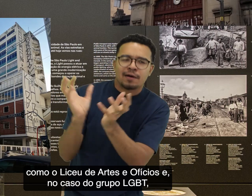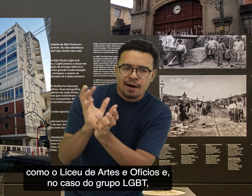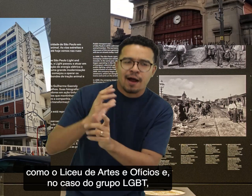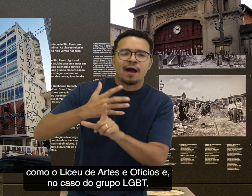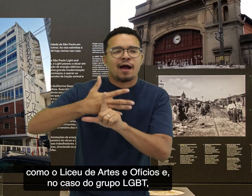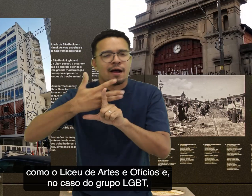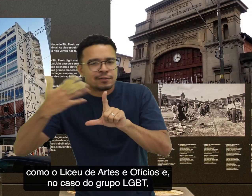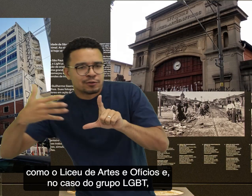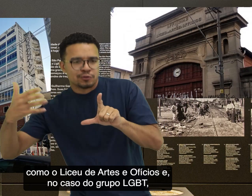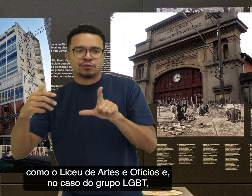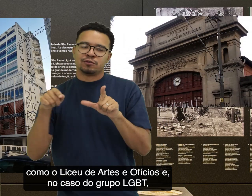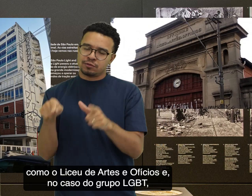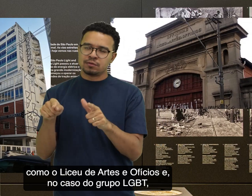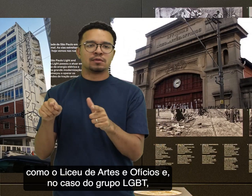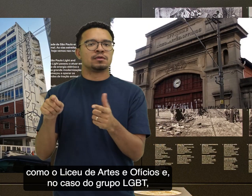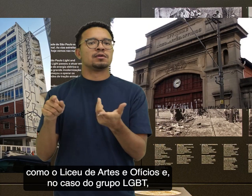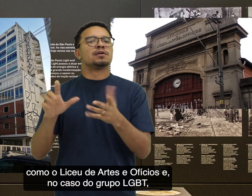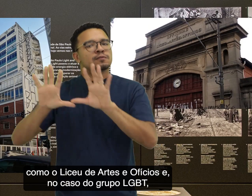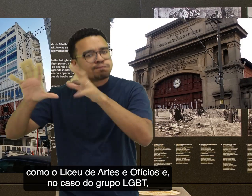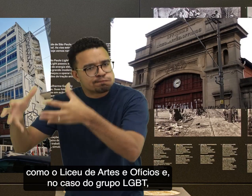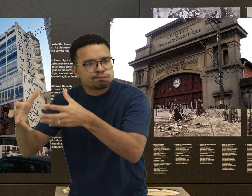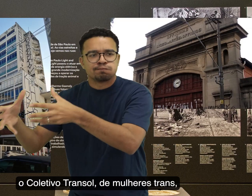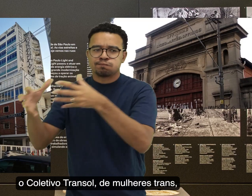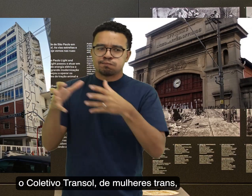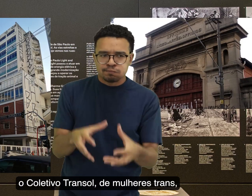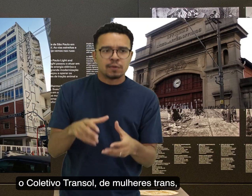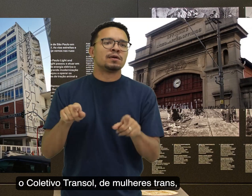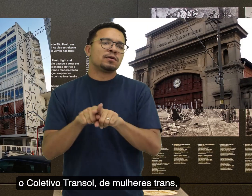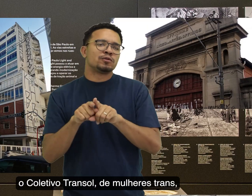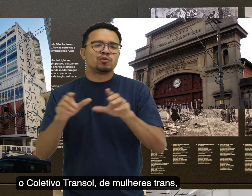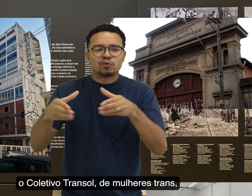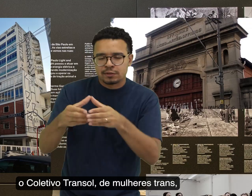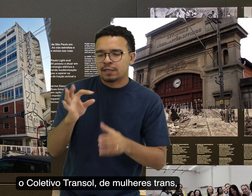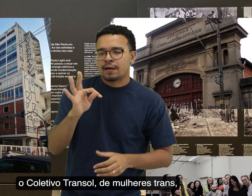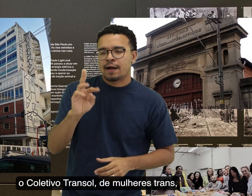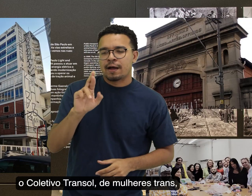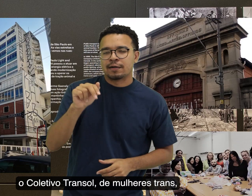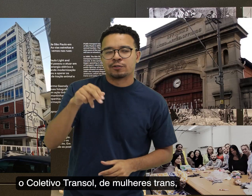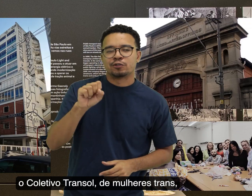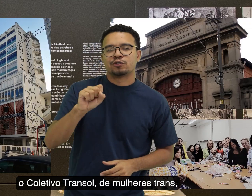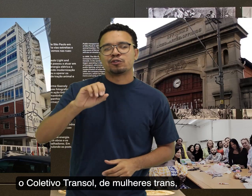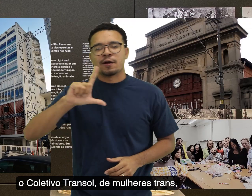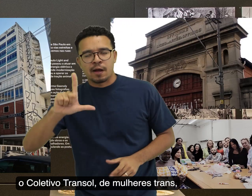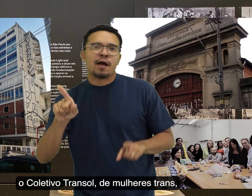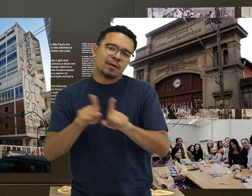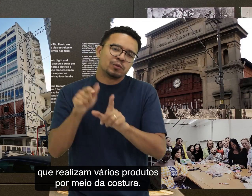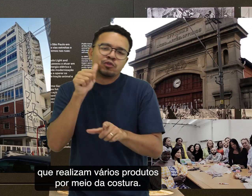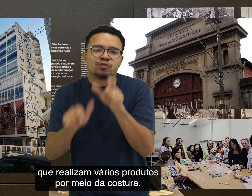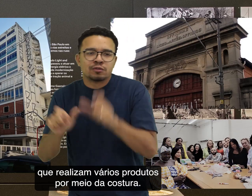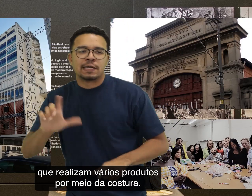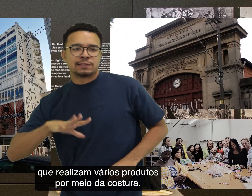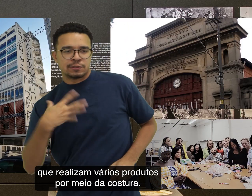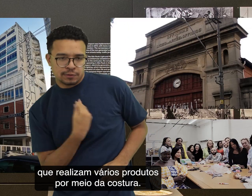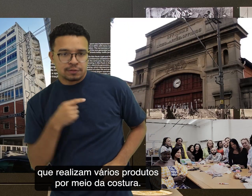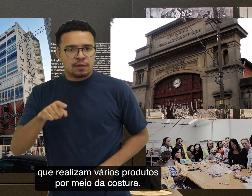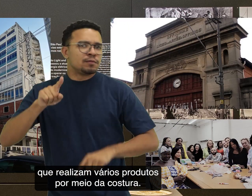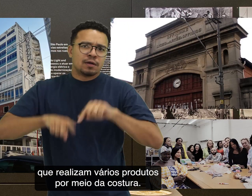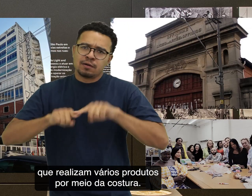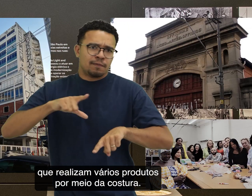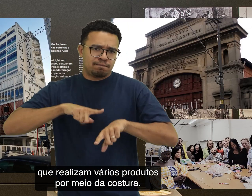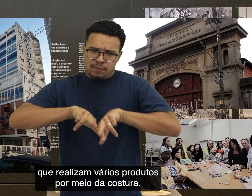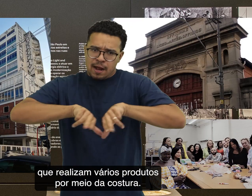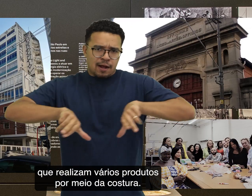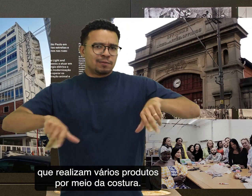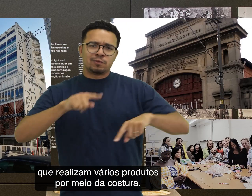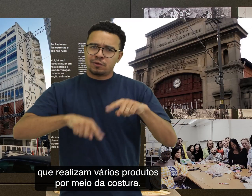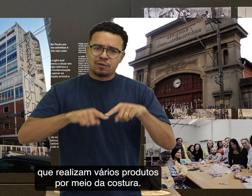de Artes e Ofícios, e no caso do grupo LGBT, o Coletivo Transol, de mulheres trans que